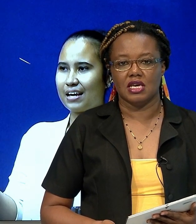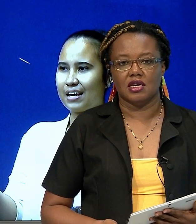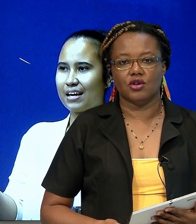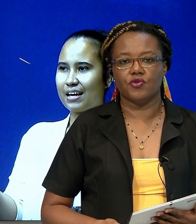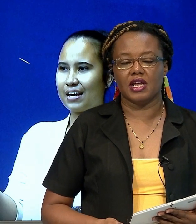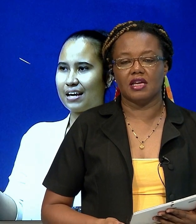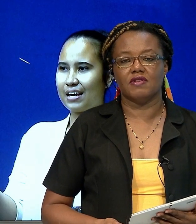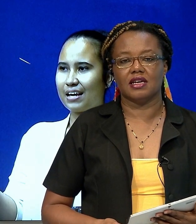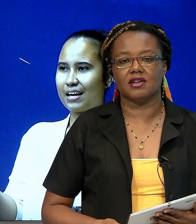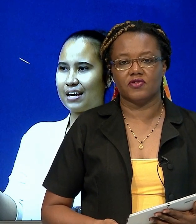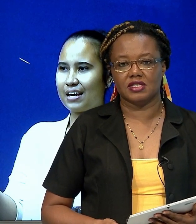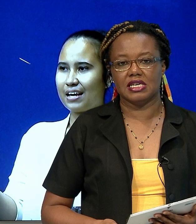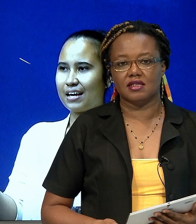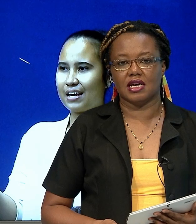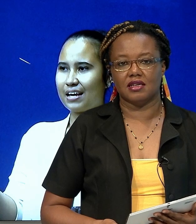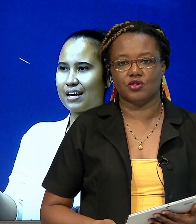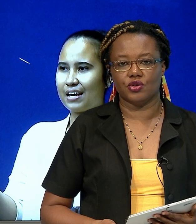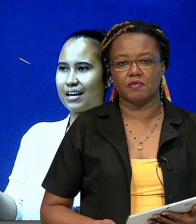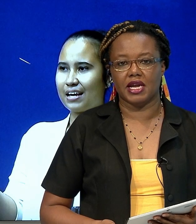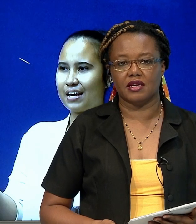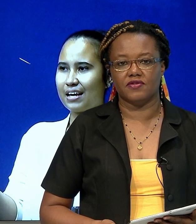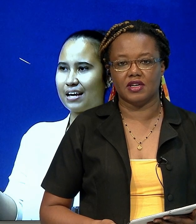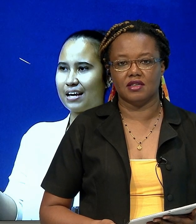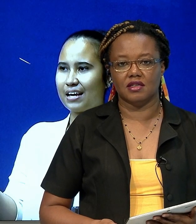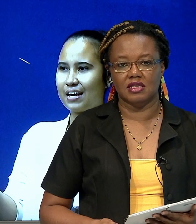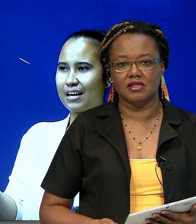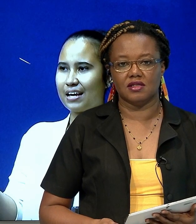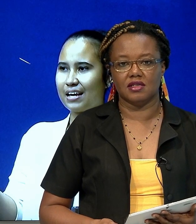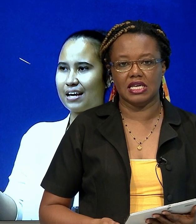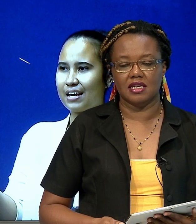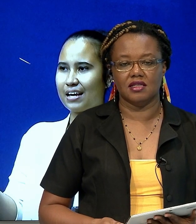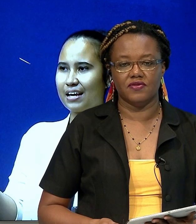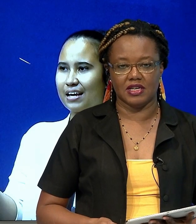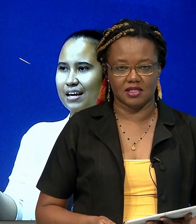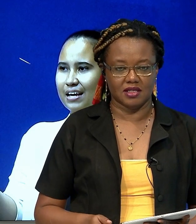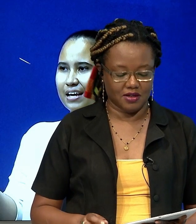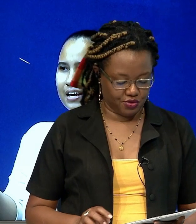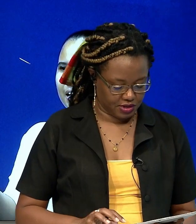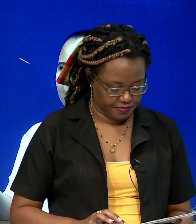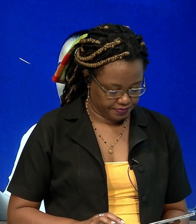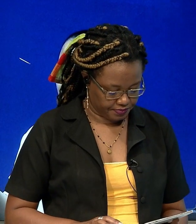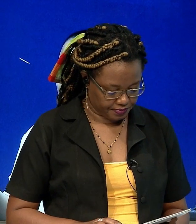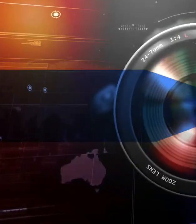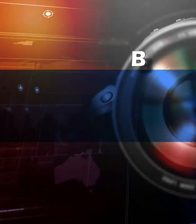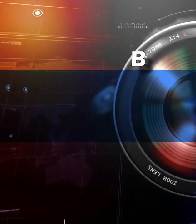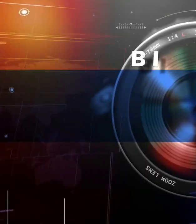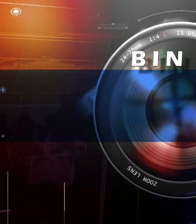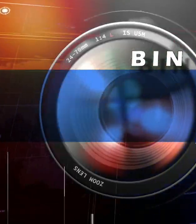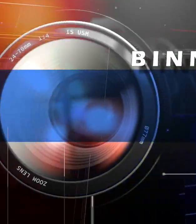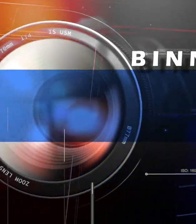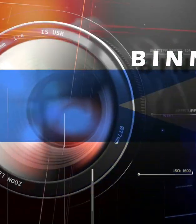COVID-19-virus. De overheid werkt gefaseerd aan het terugbrengen van diensten in de diverse sectoren.